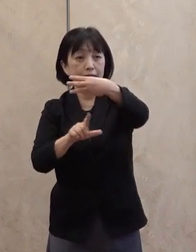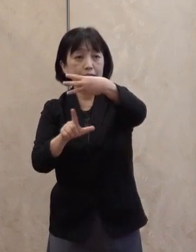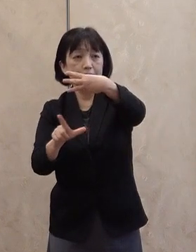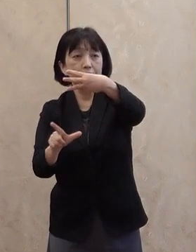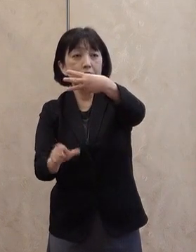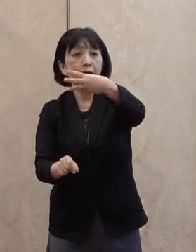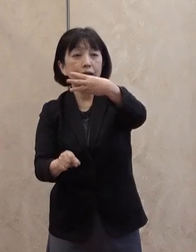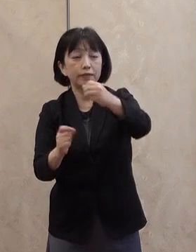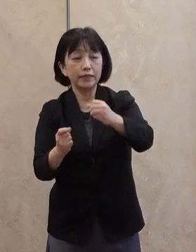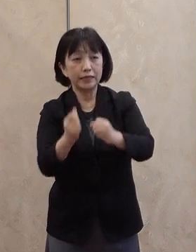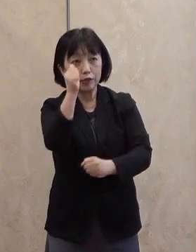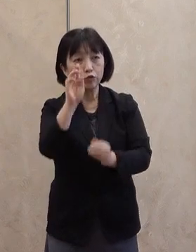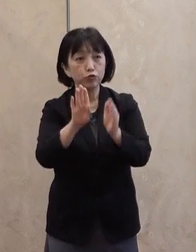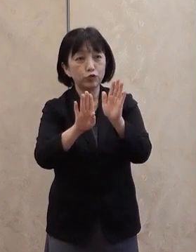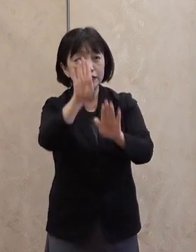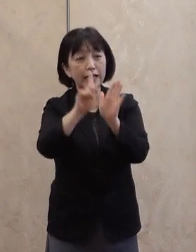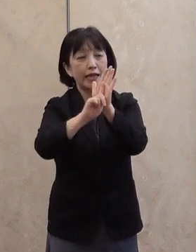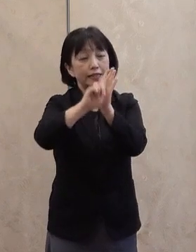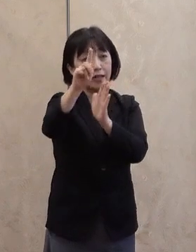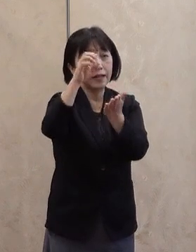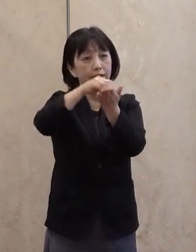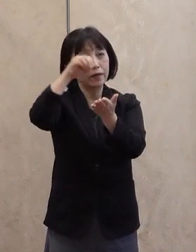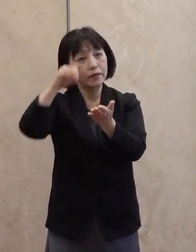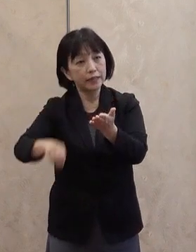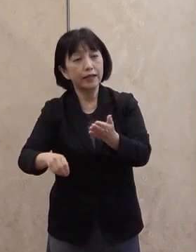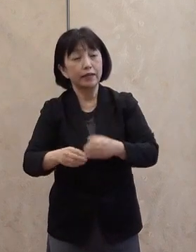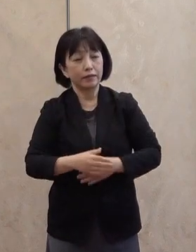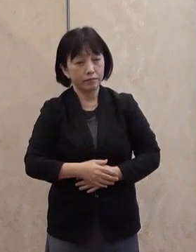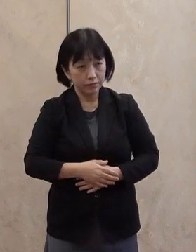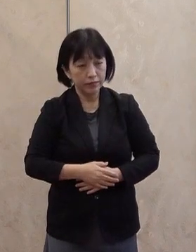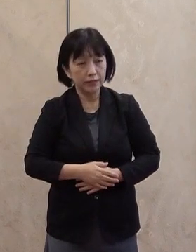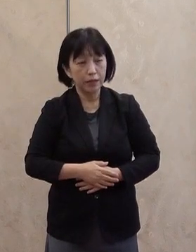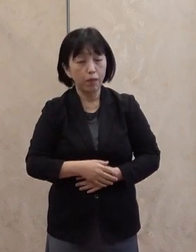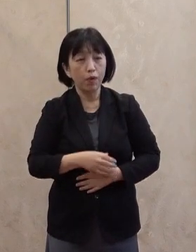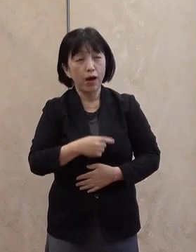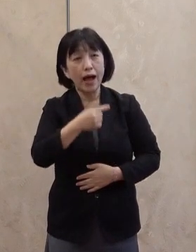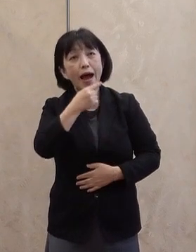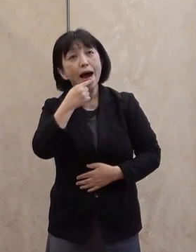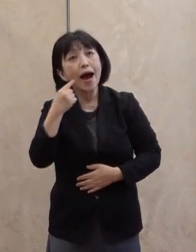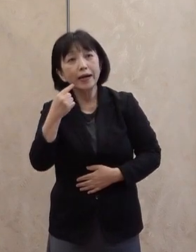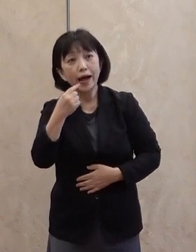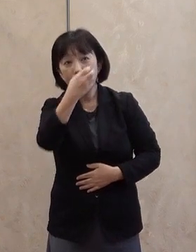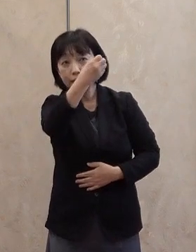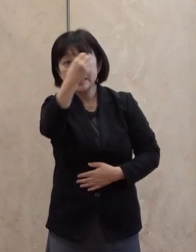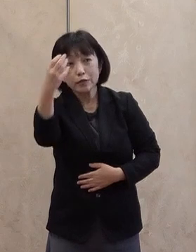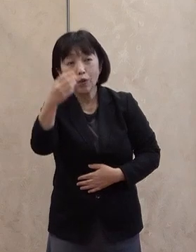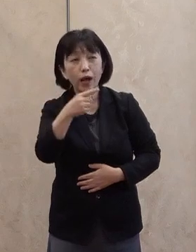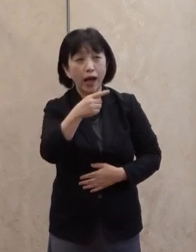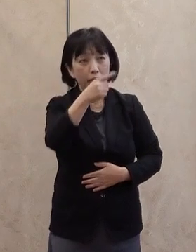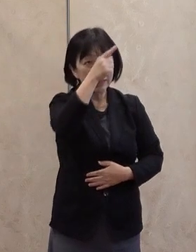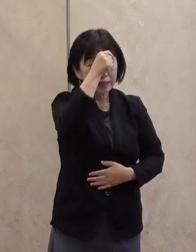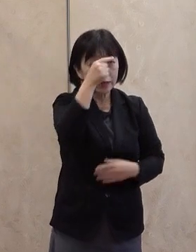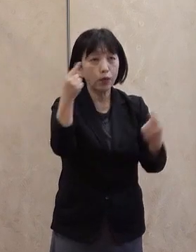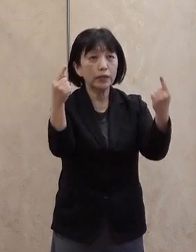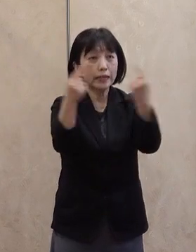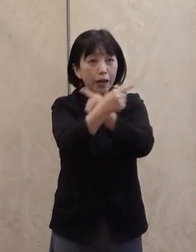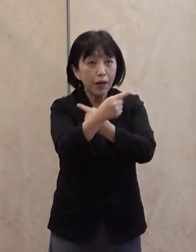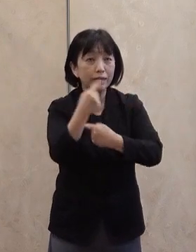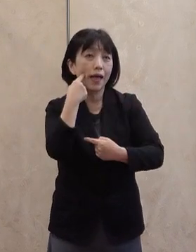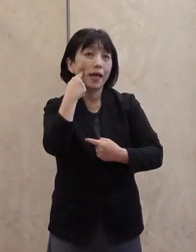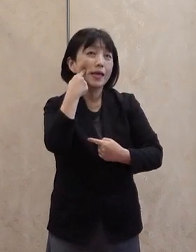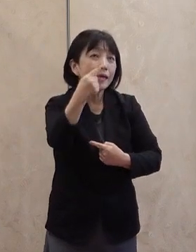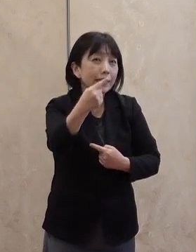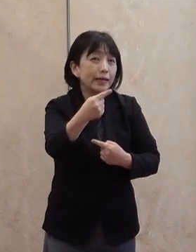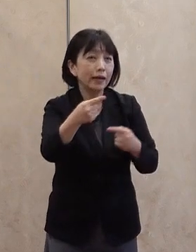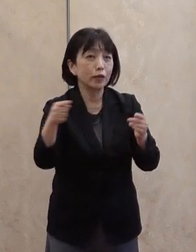3月に緊急事態宣言が解除されて、それに伴って赤信号が黄色信号になってから1ヶ月ちょっとで、今回また赤色が